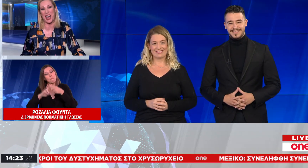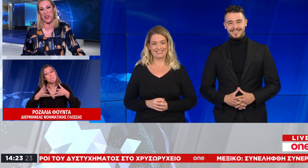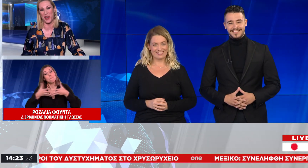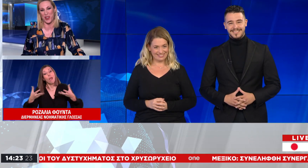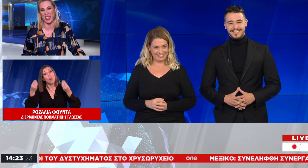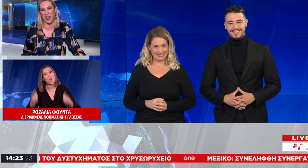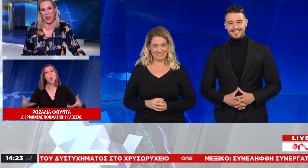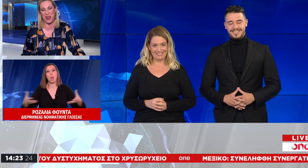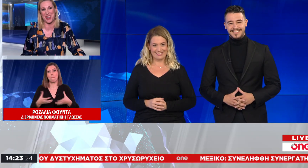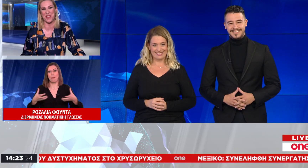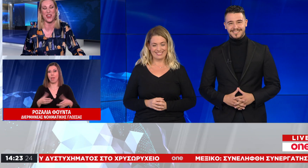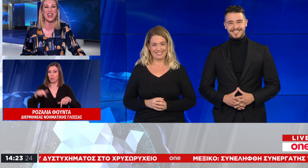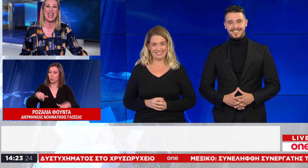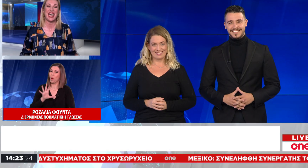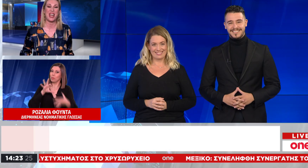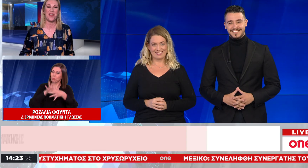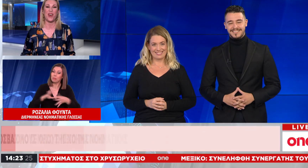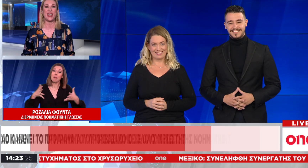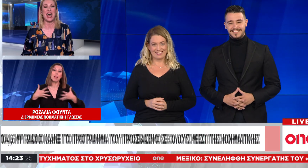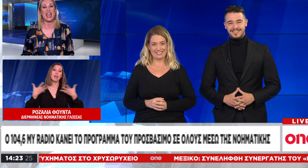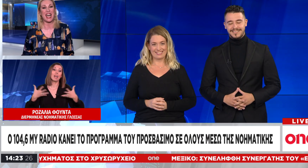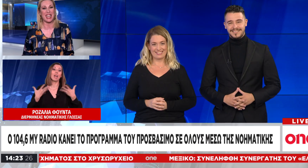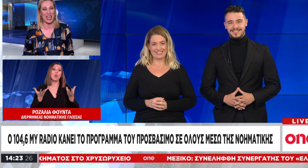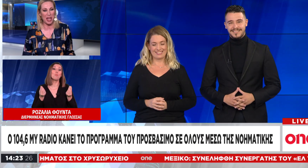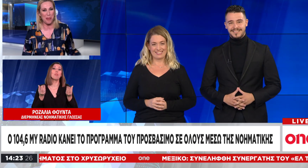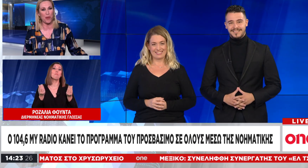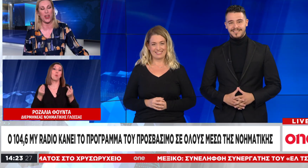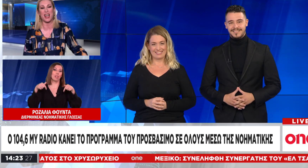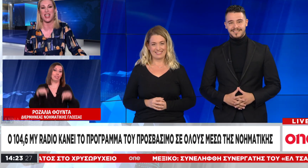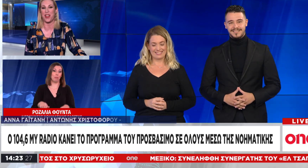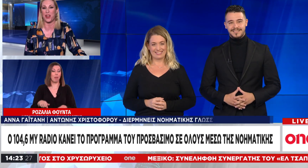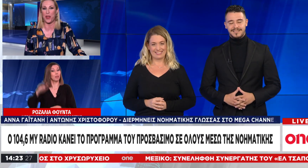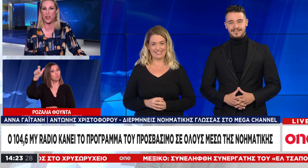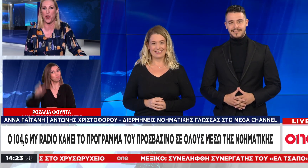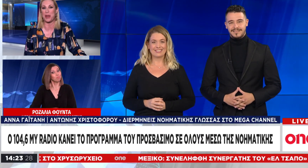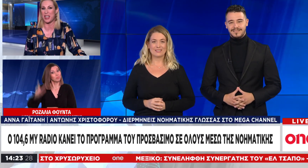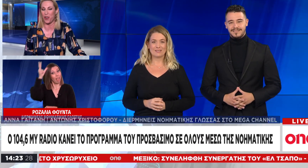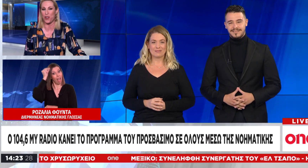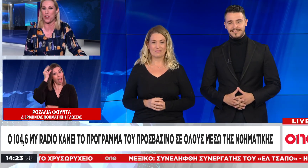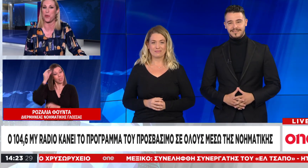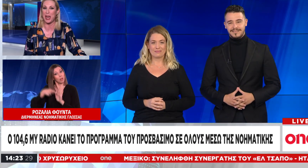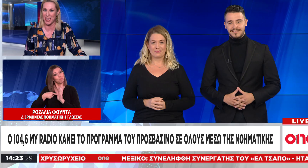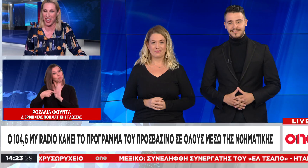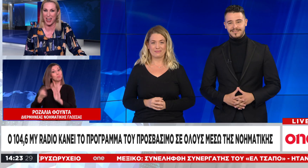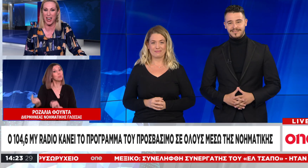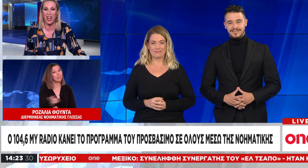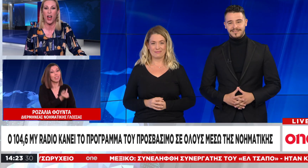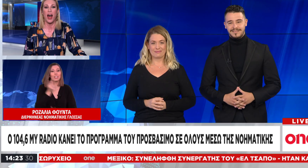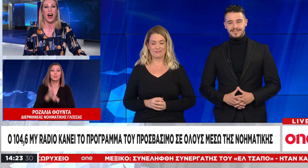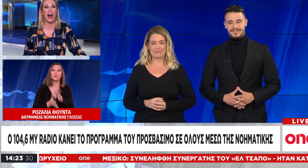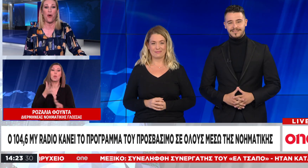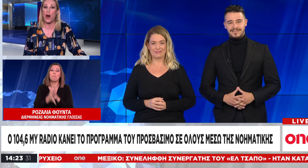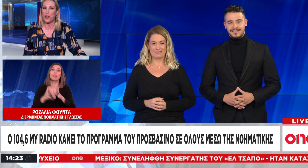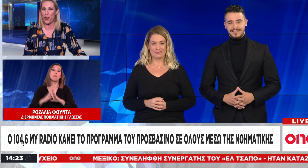πολύ χαρούμενη που σας έχω εδώ μαζί μου λοιπόν η άννα γαϊτανίου παρουσιάστρια δελτίου ειδήσεων νοηματικής γλώσσας στο mega channel